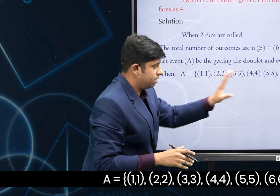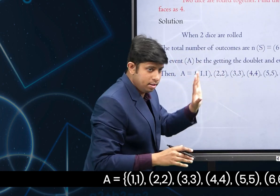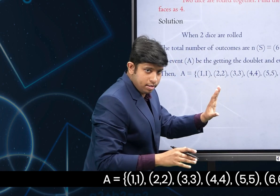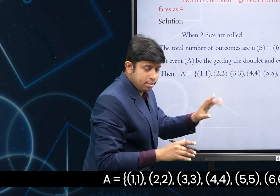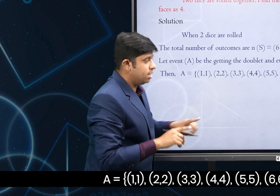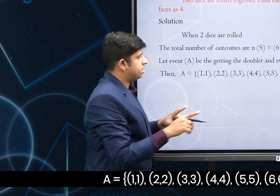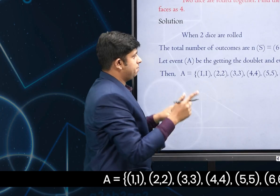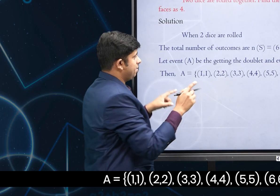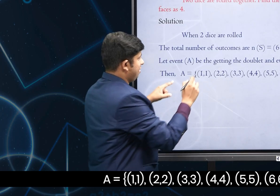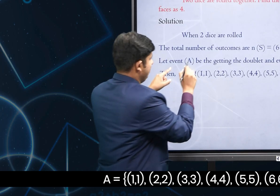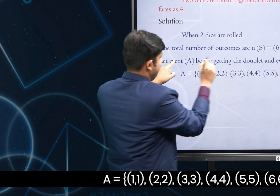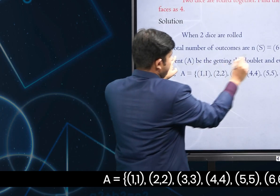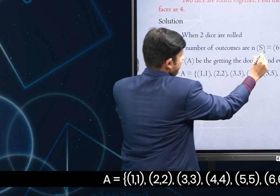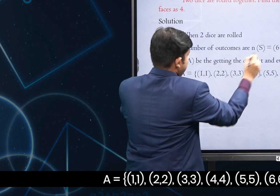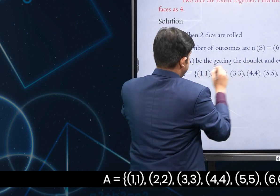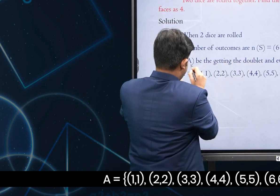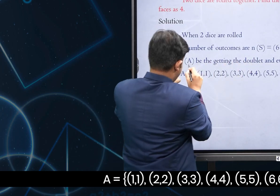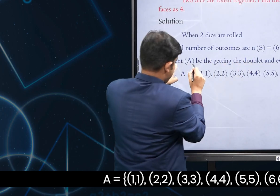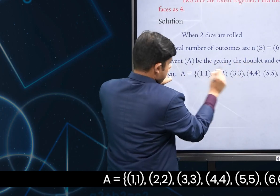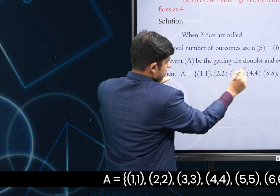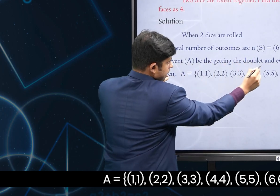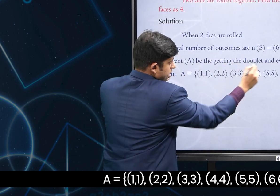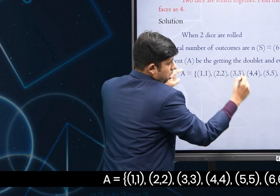ஏ ஈடு 6.